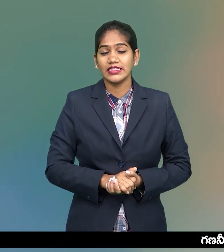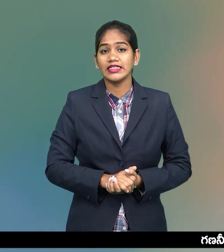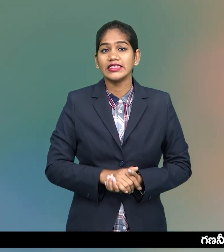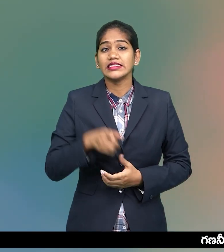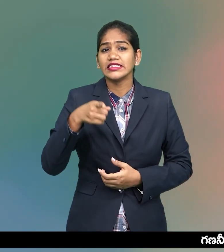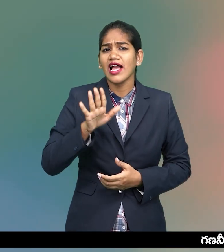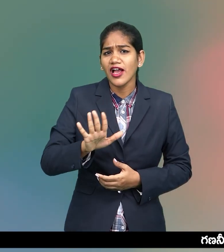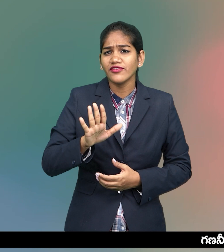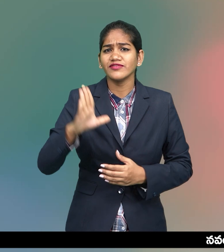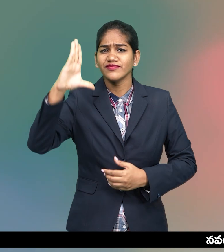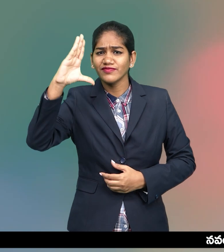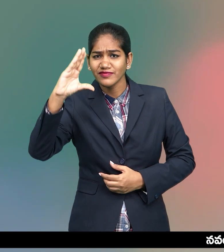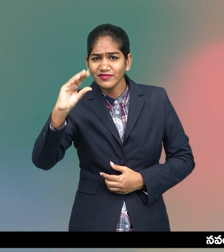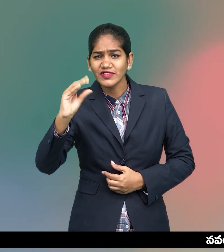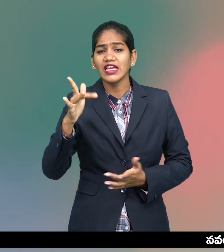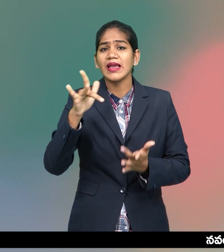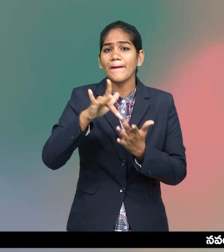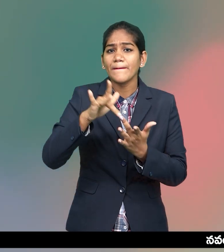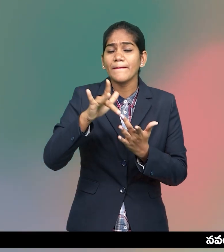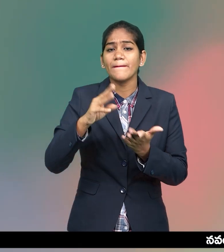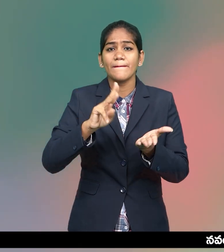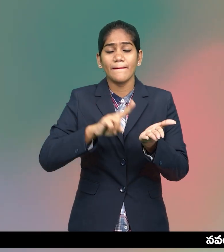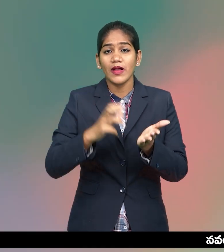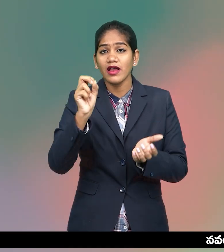గణనీయంగా తగ్గిస్తుంది. నవంబర్ మధ్య నుండి